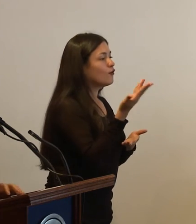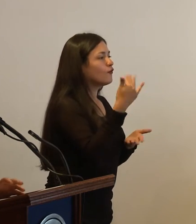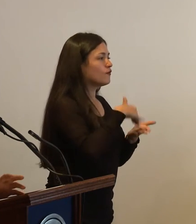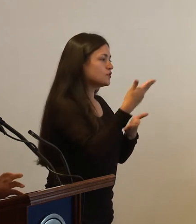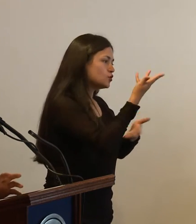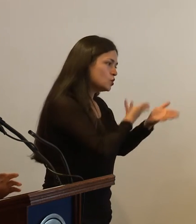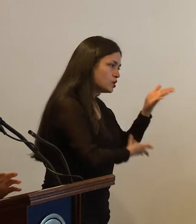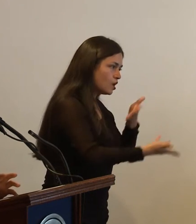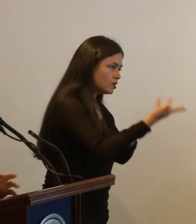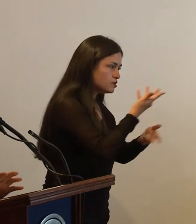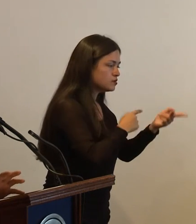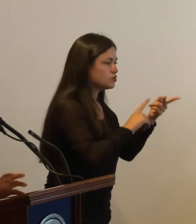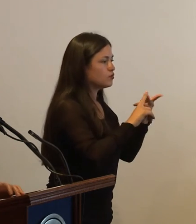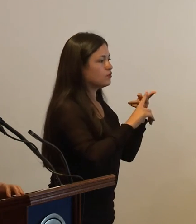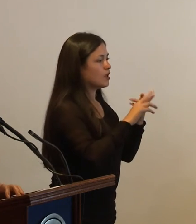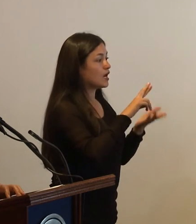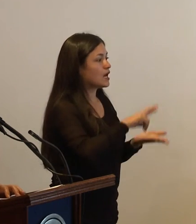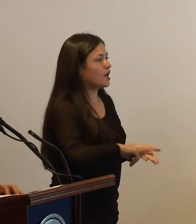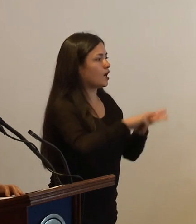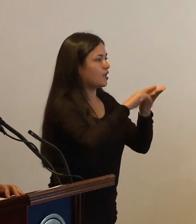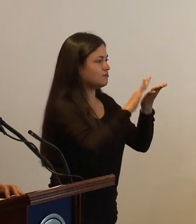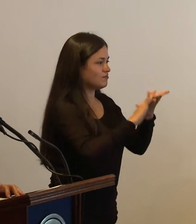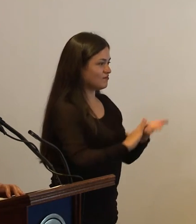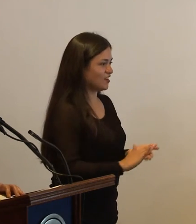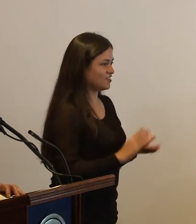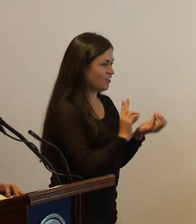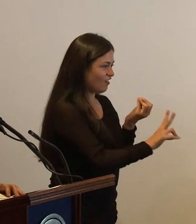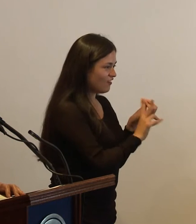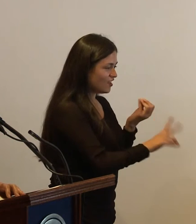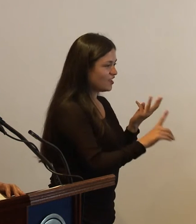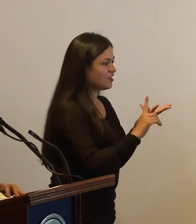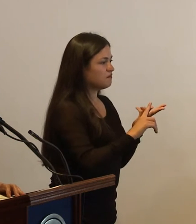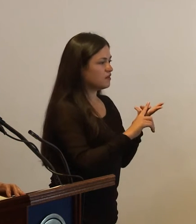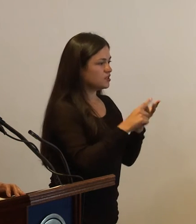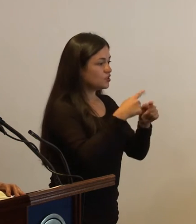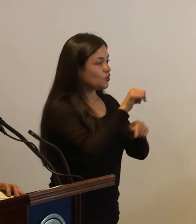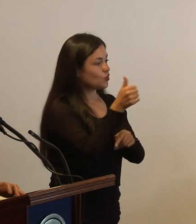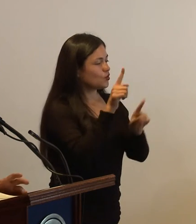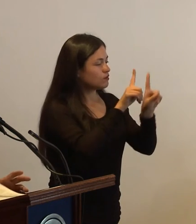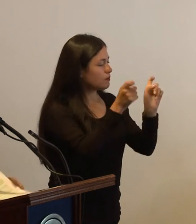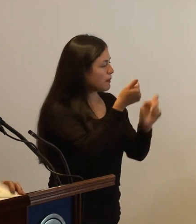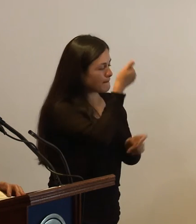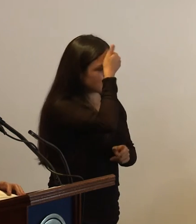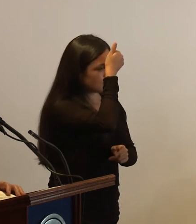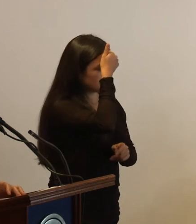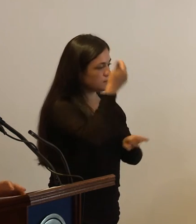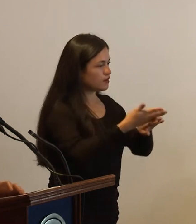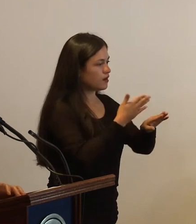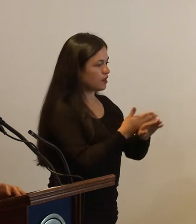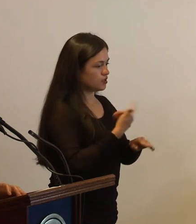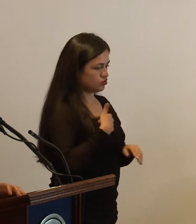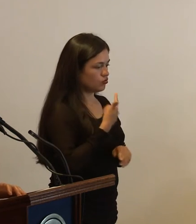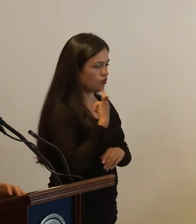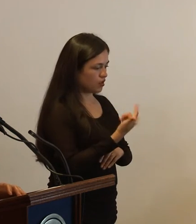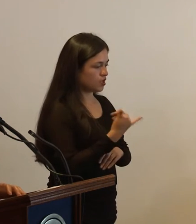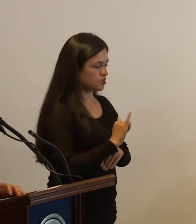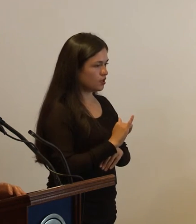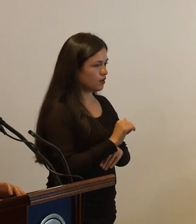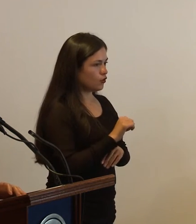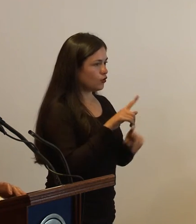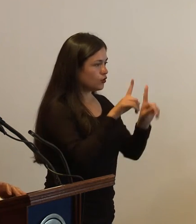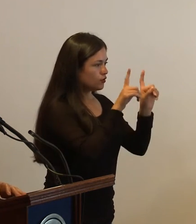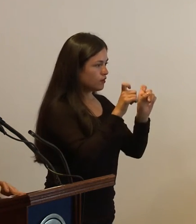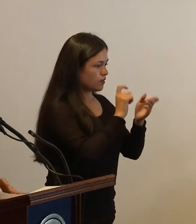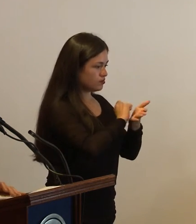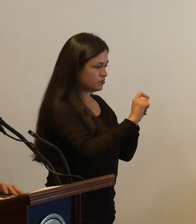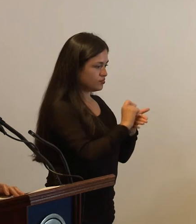el tema de la reparación y un tema fundamental que señalaba al comienzo en